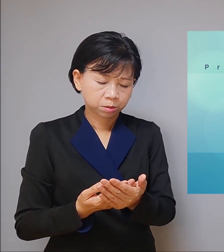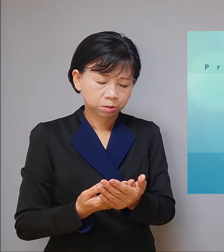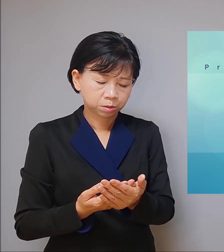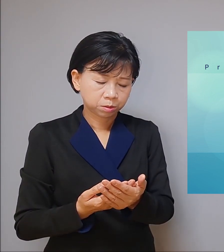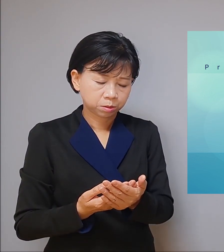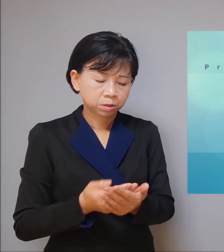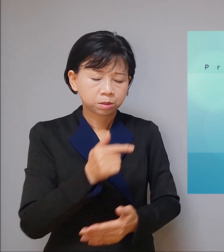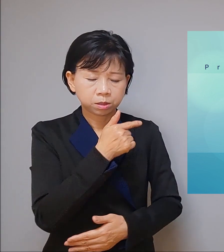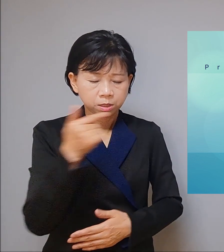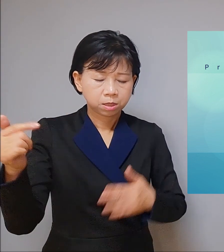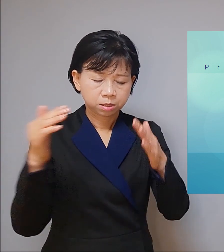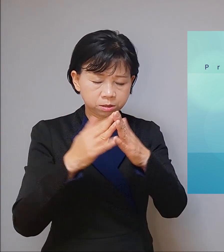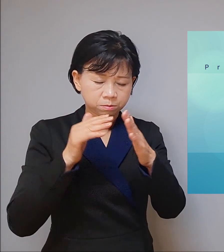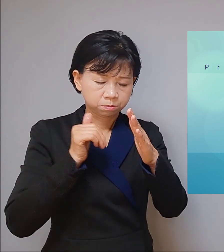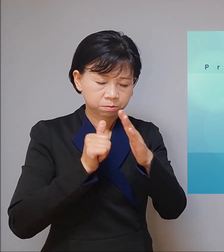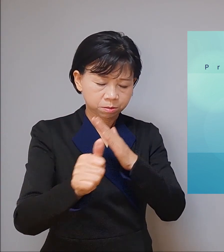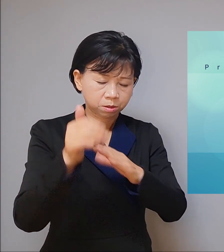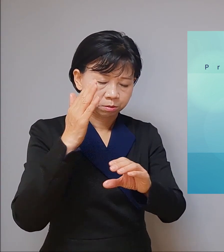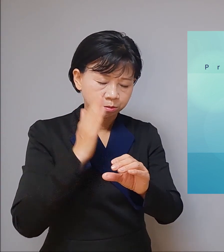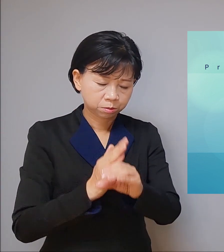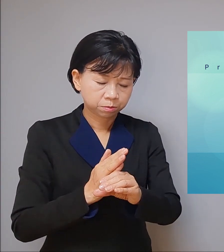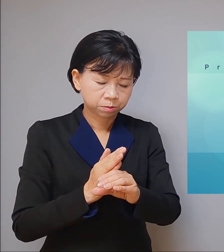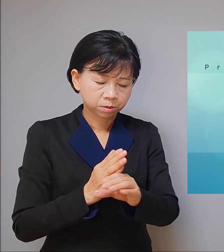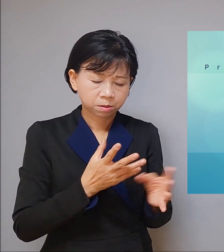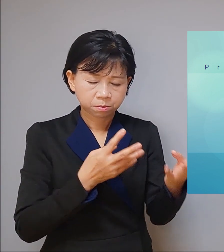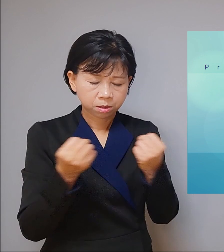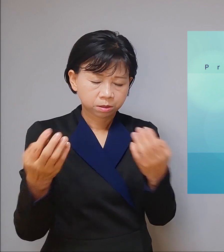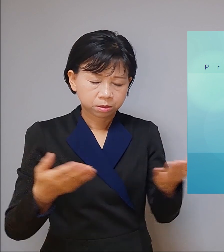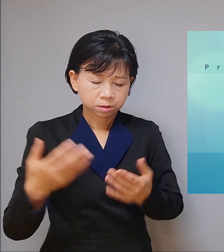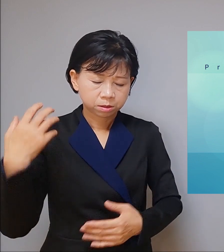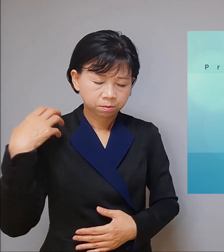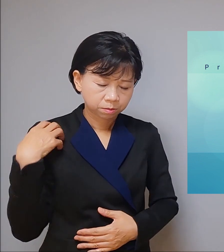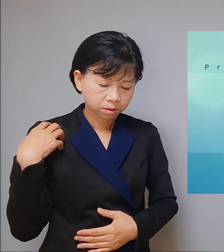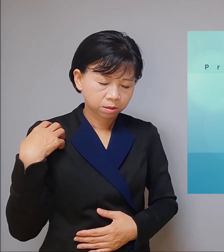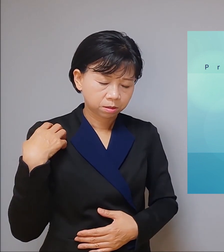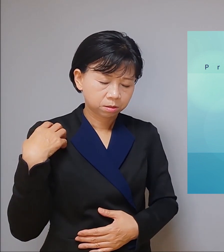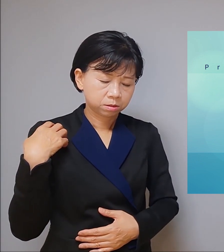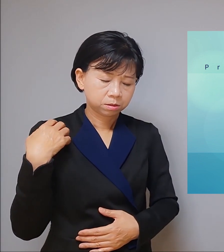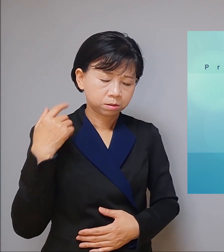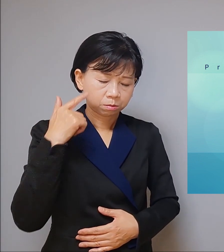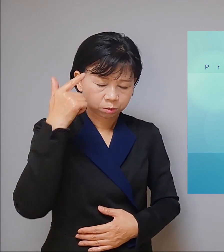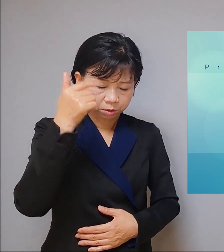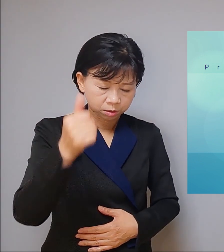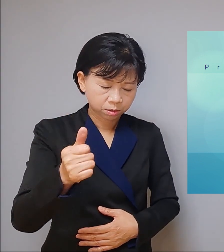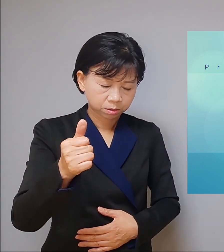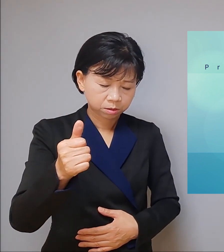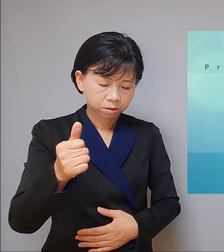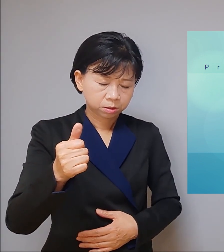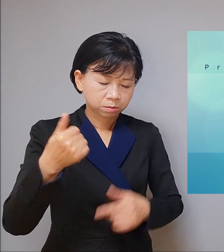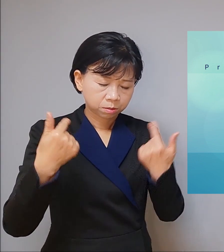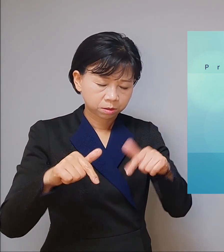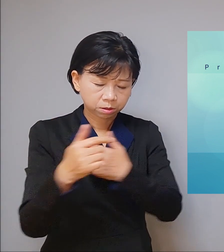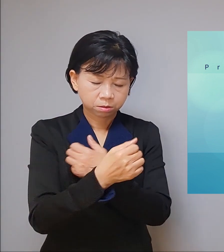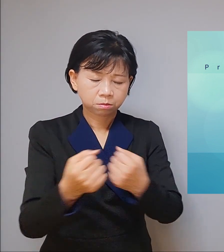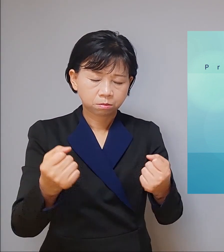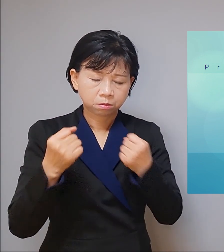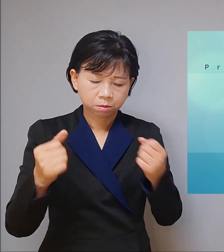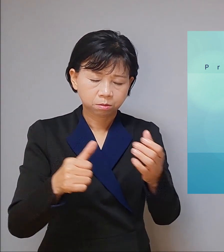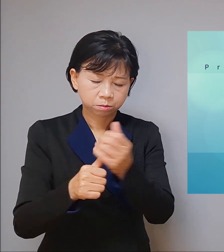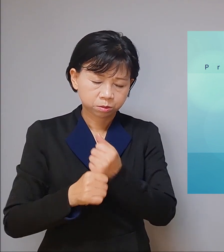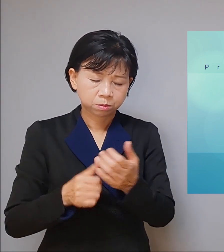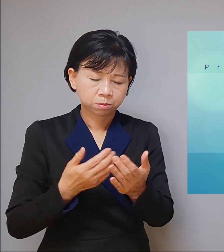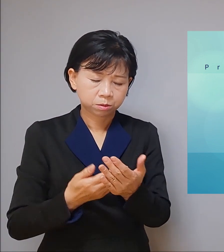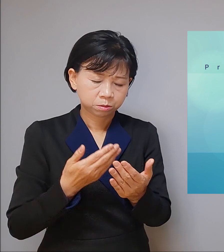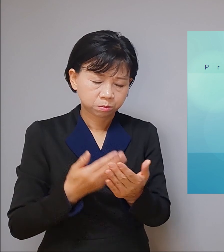또 대신방 중에도 있습니다. 많은 사역을 감당하시는 우리 담임 목사님, 항상 건강을